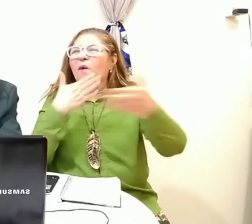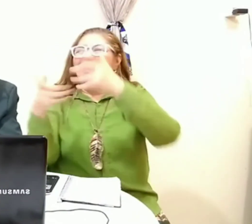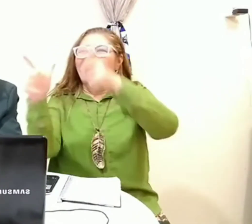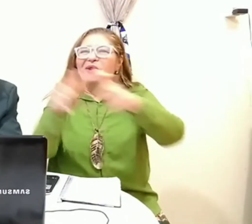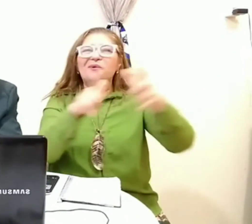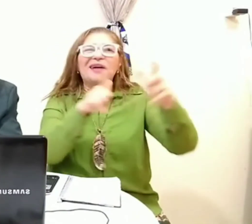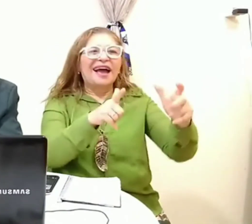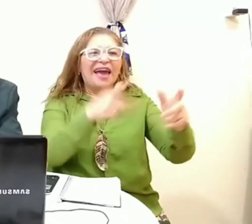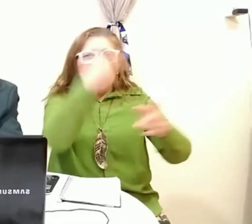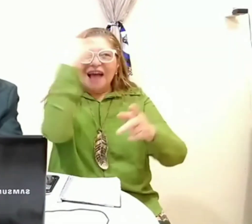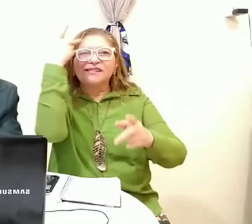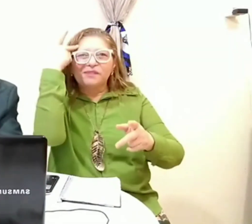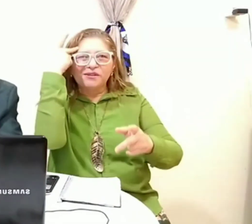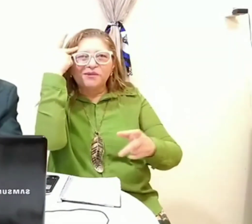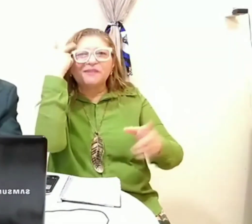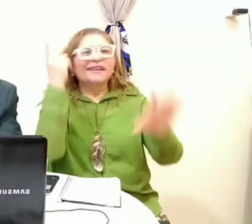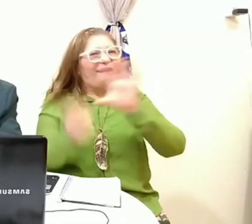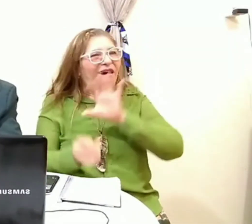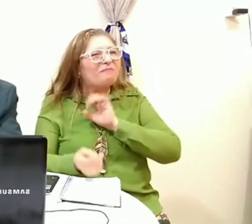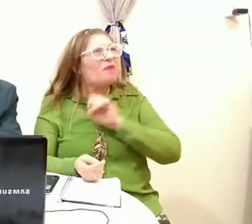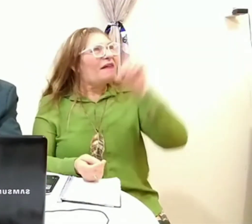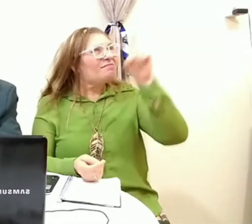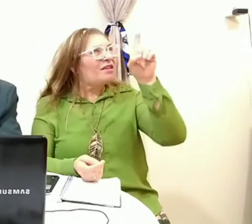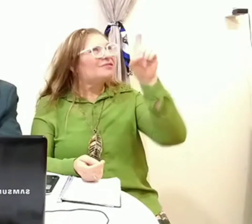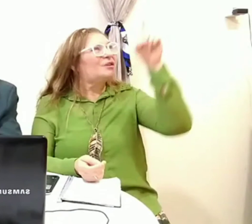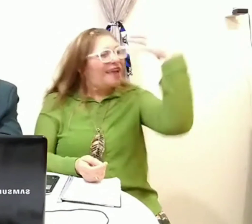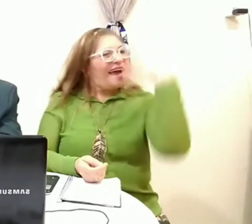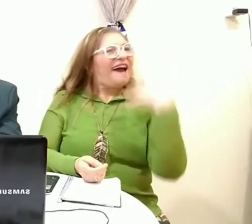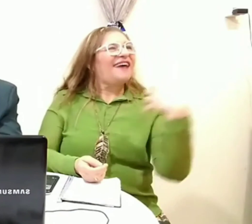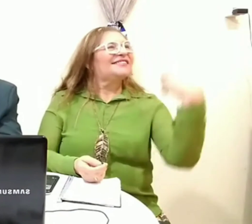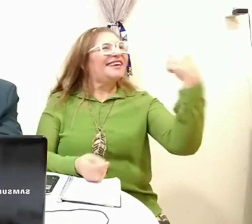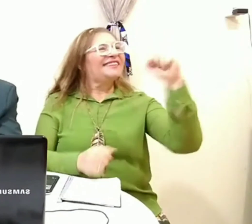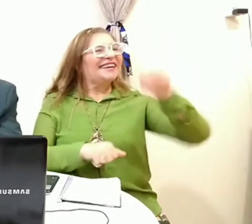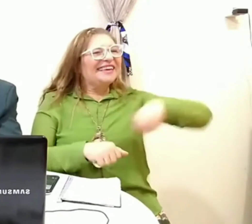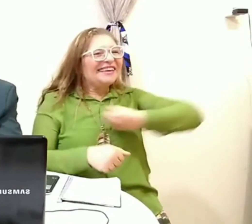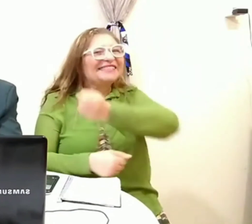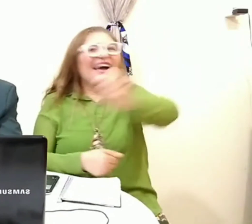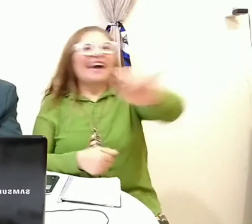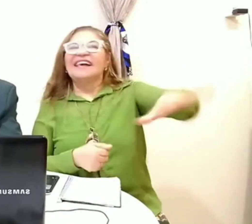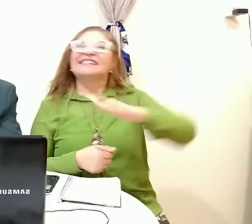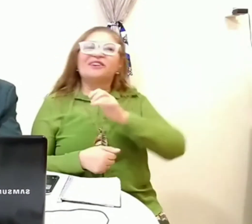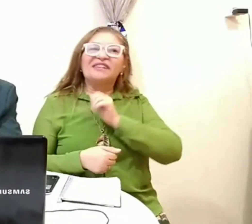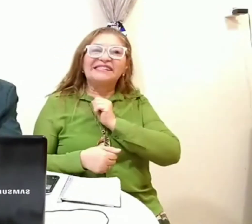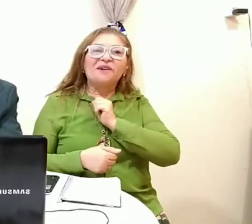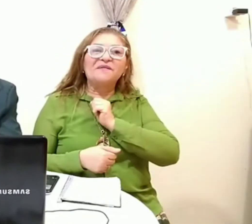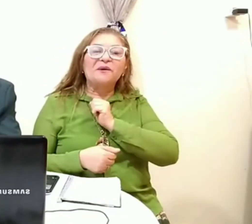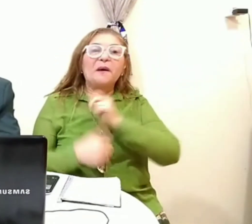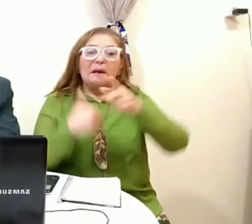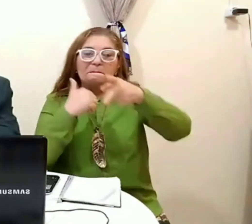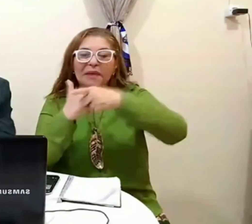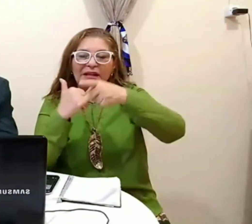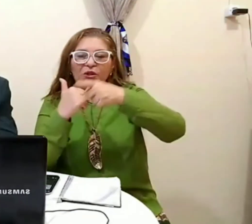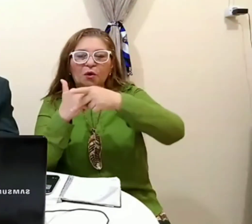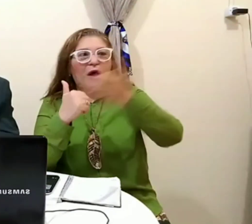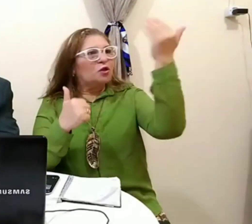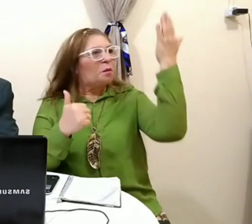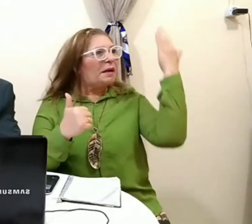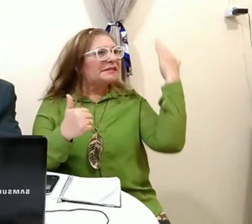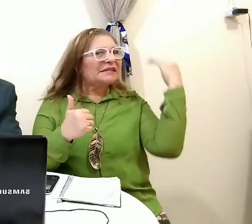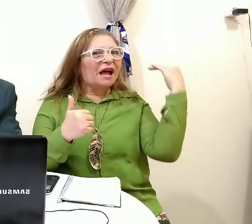é justo, lhe é aceitável. Até aquela visão que ele teve, o pensamento de Pedro era só os